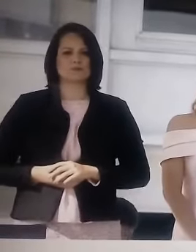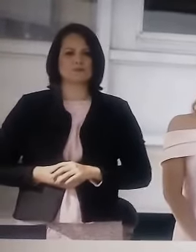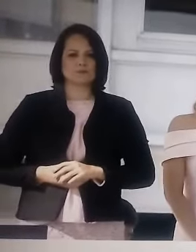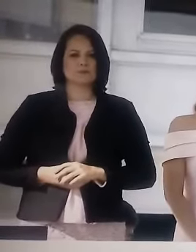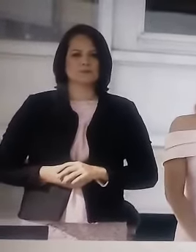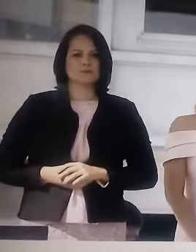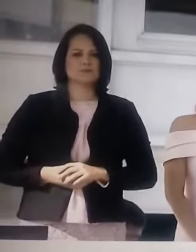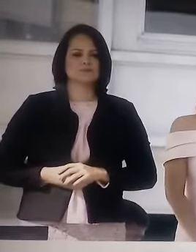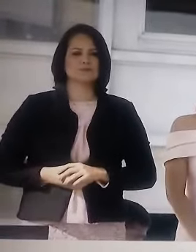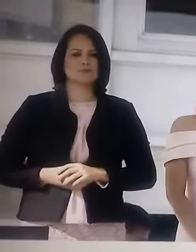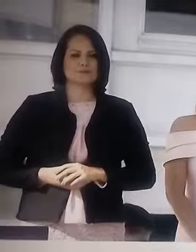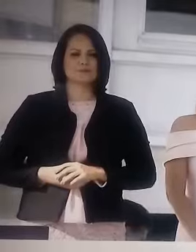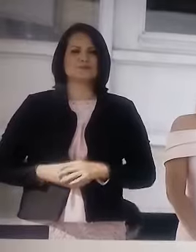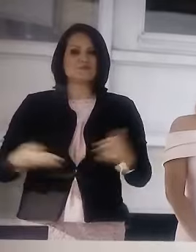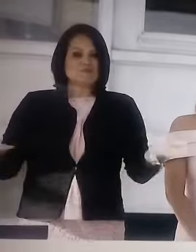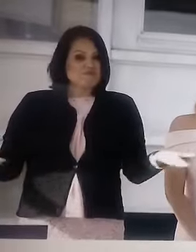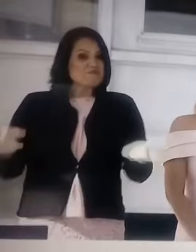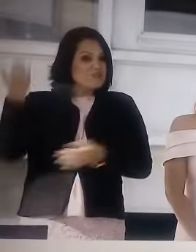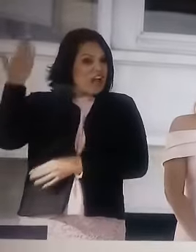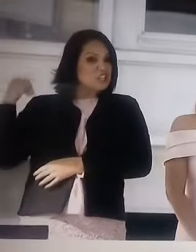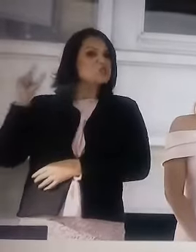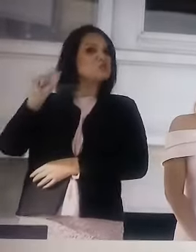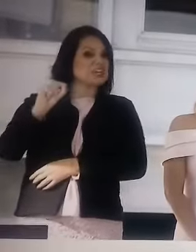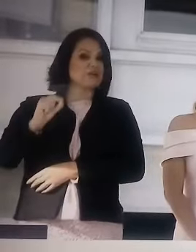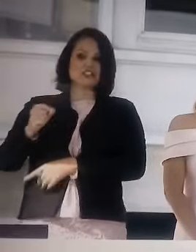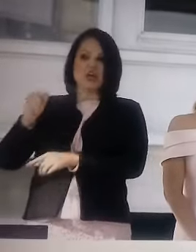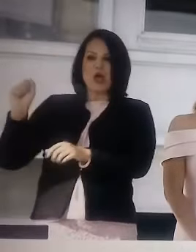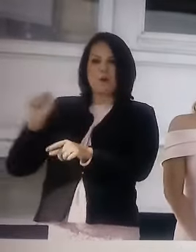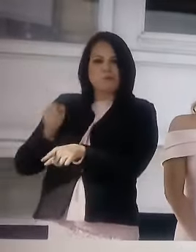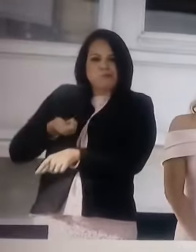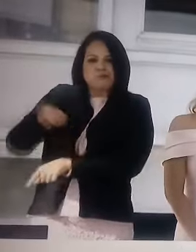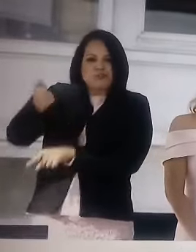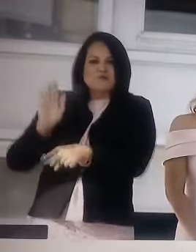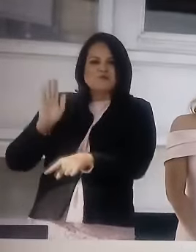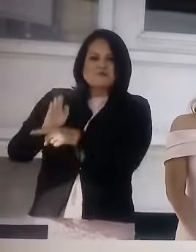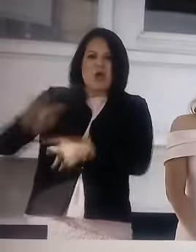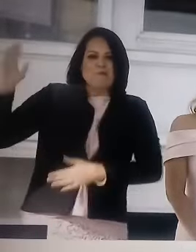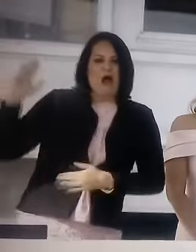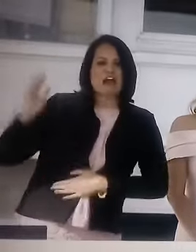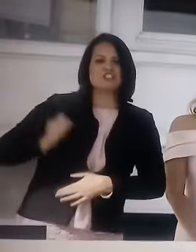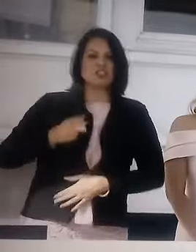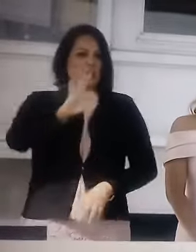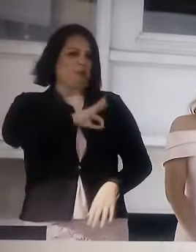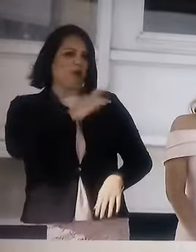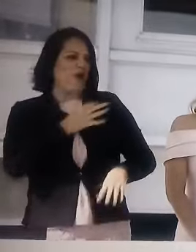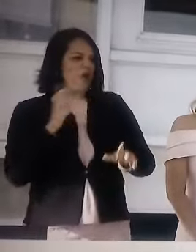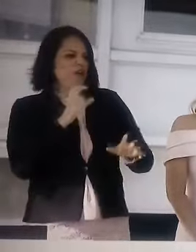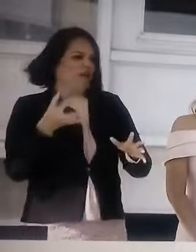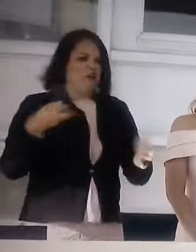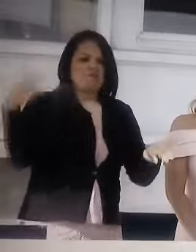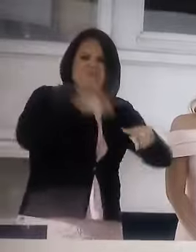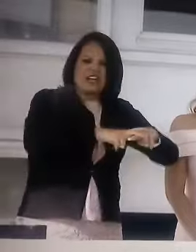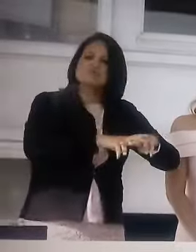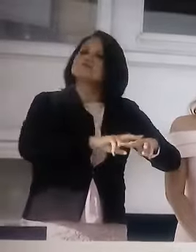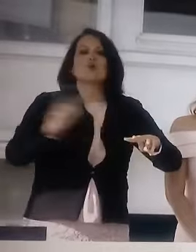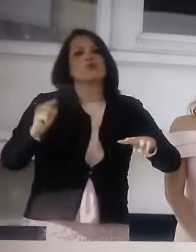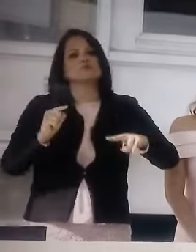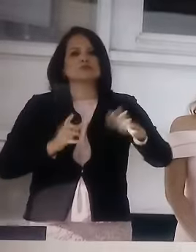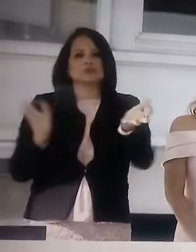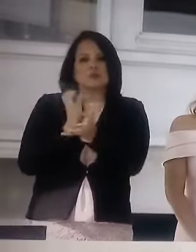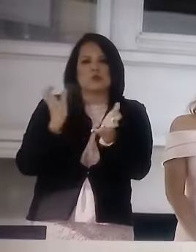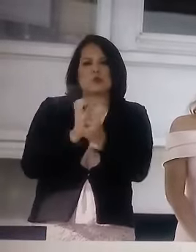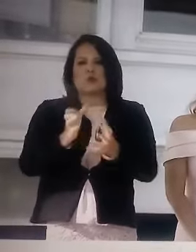Que levou o Brasil a viver o aumento dos índices de violência e do poder do crime organizado, que tira vidas